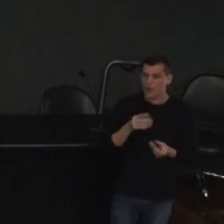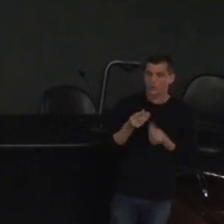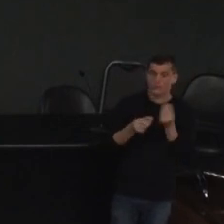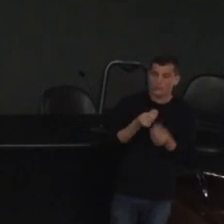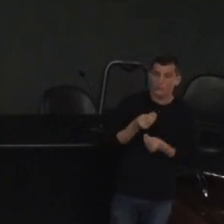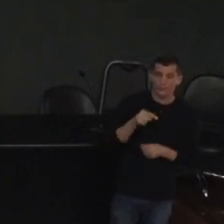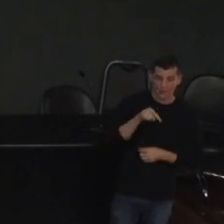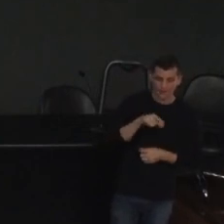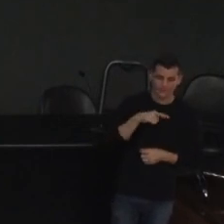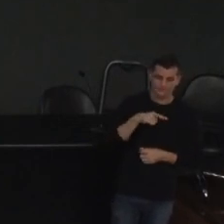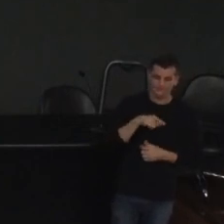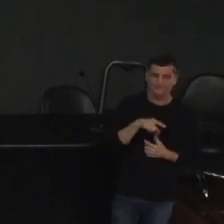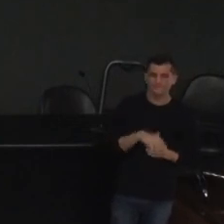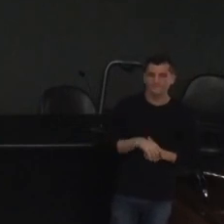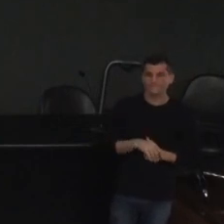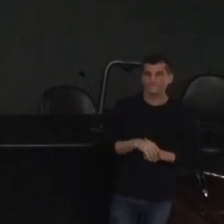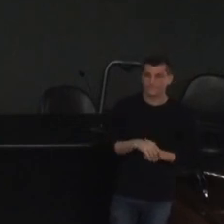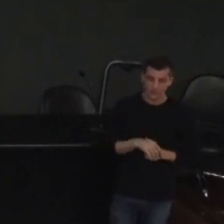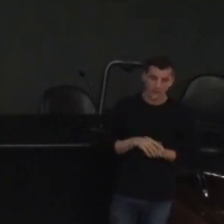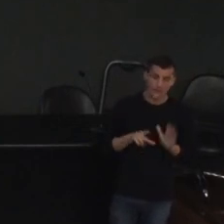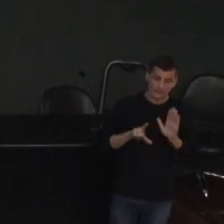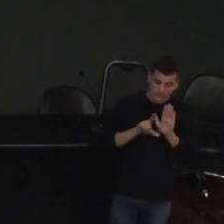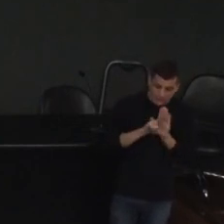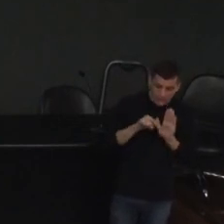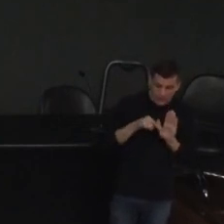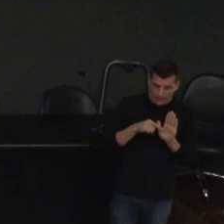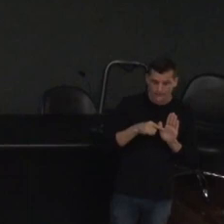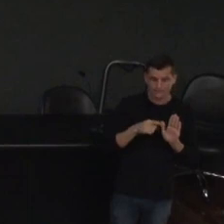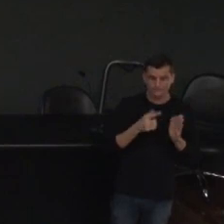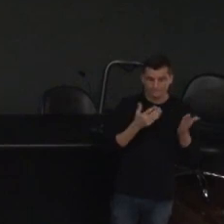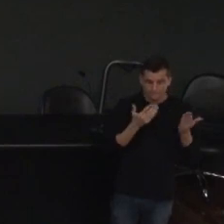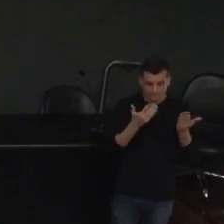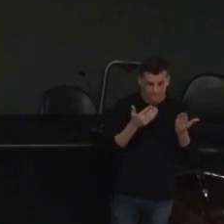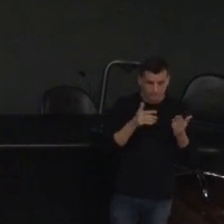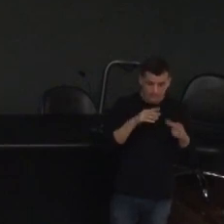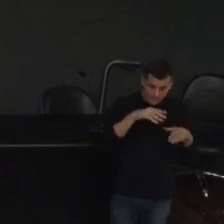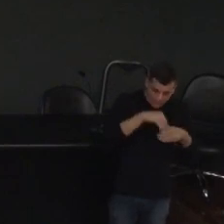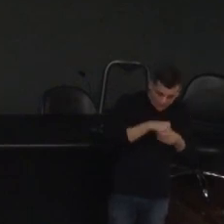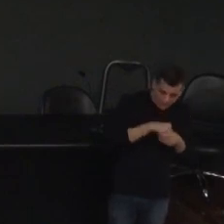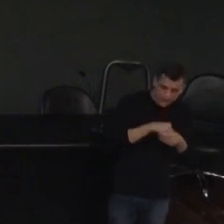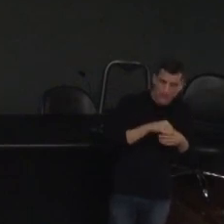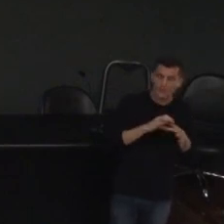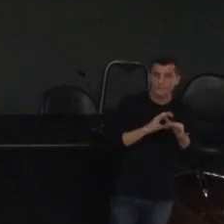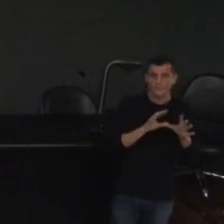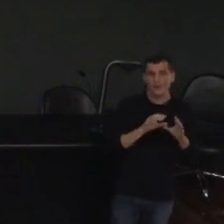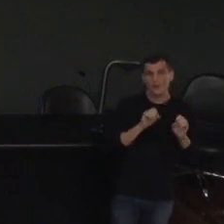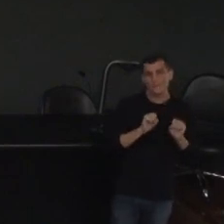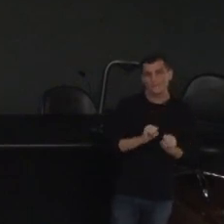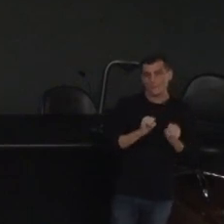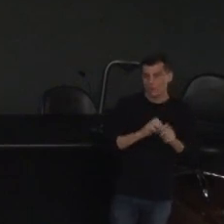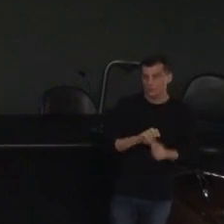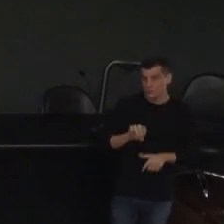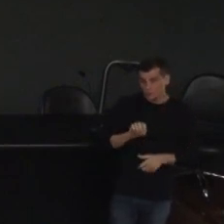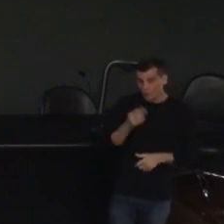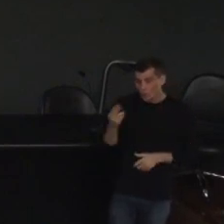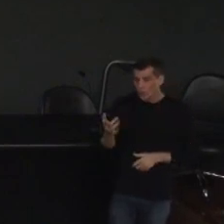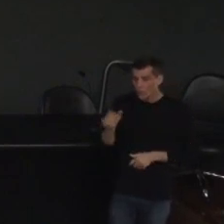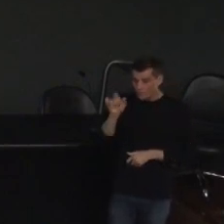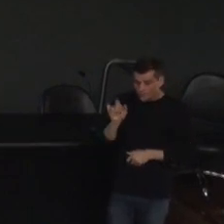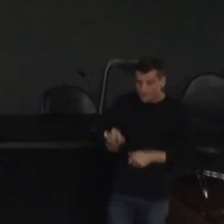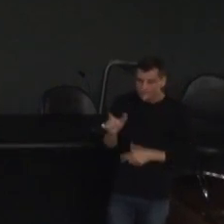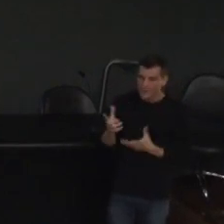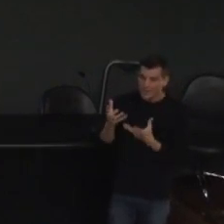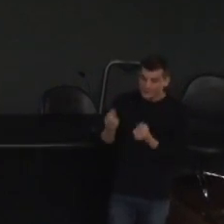e se você não tiver a previsão legal ainda é possível com consentimento Expresso da pessoa que ela se